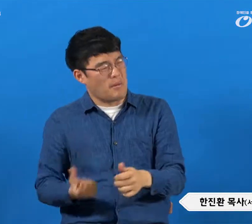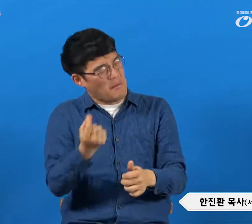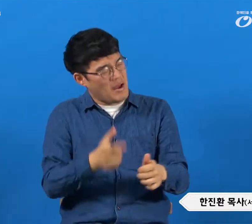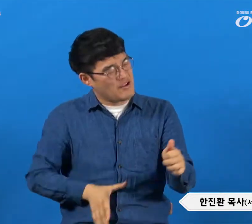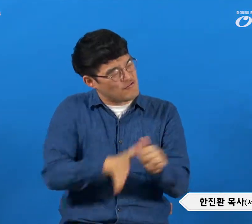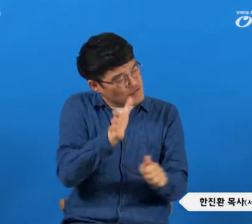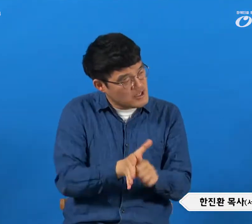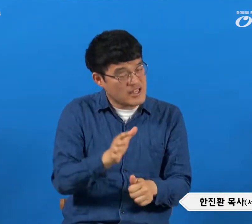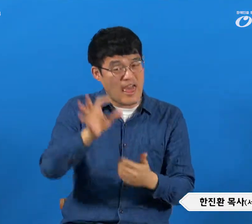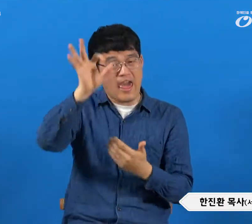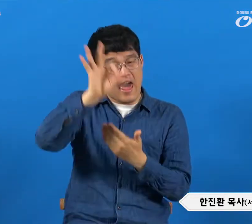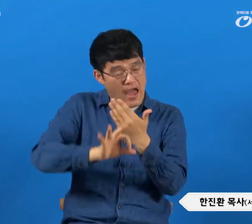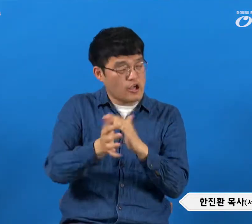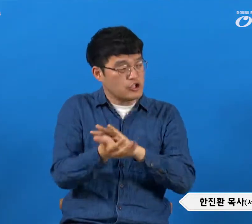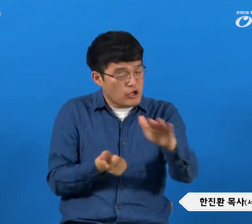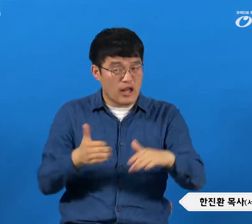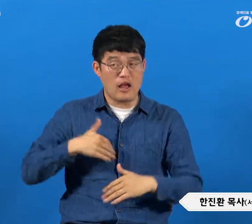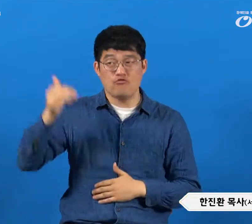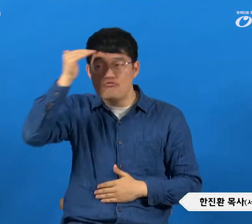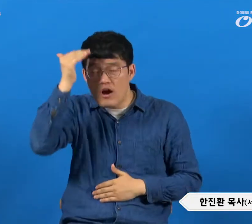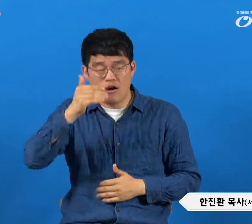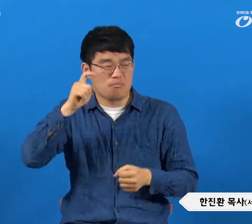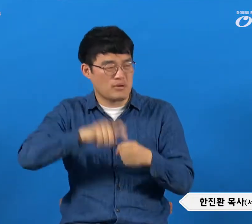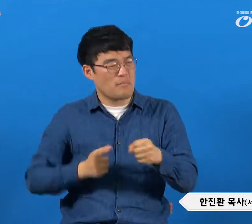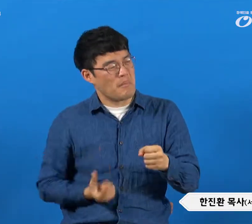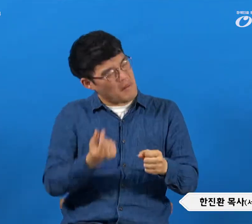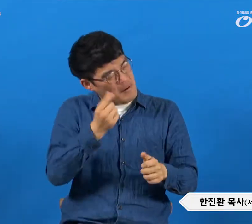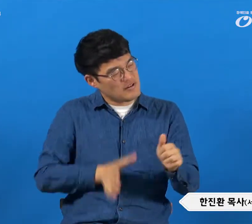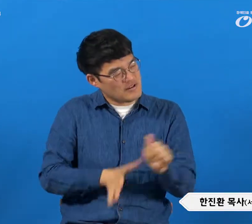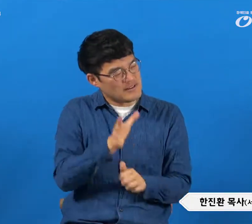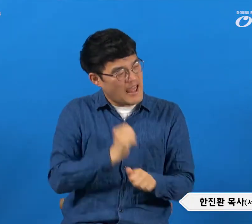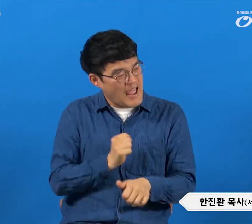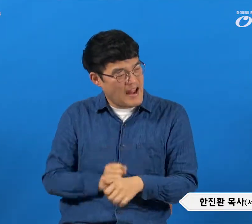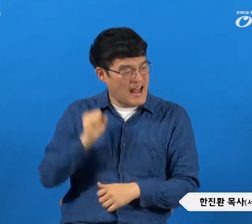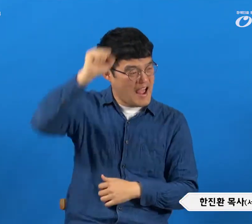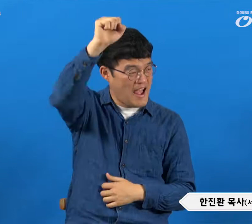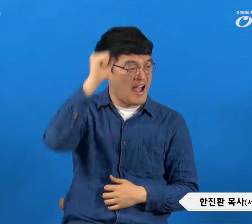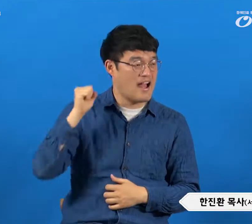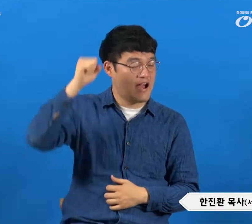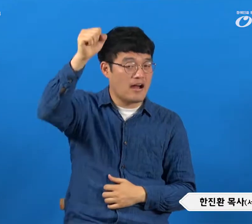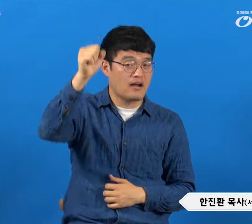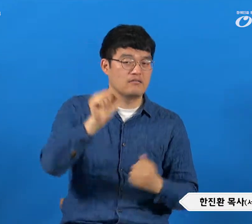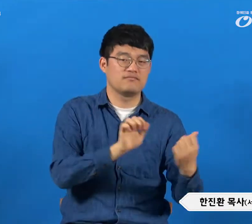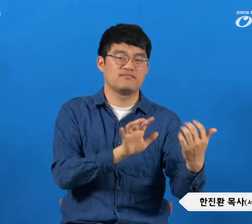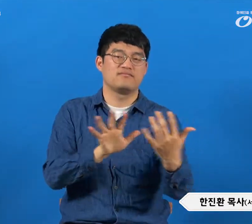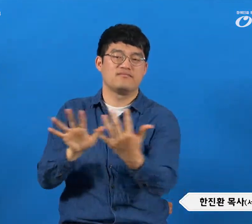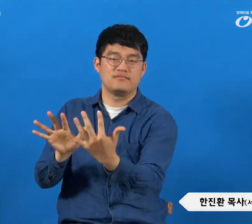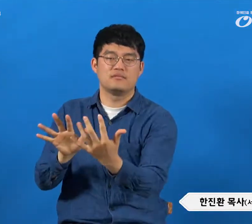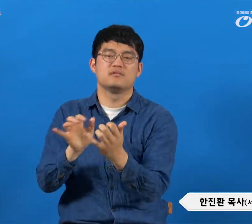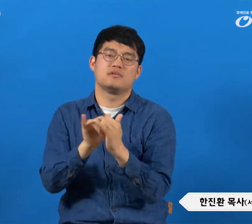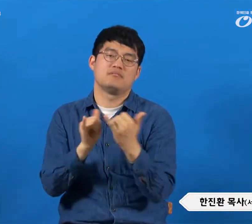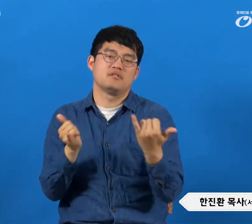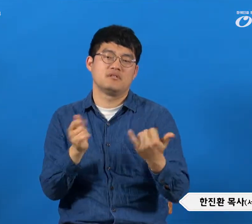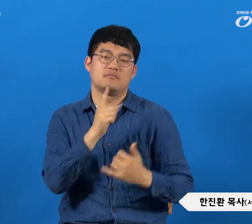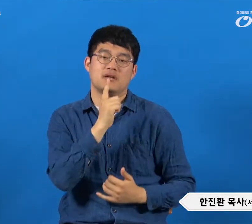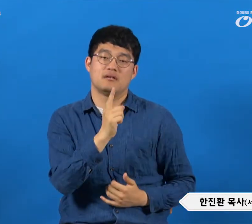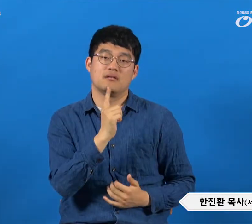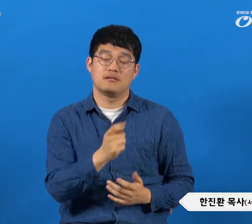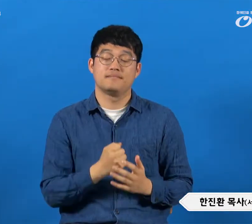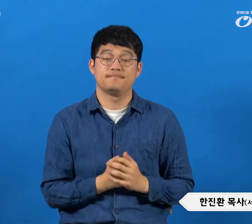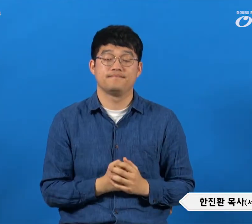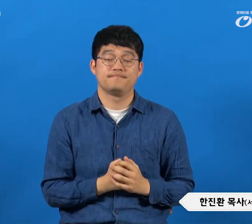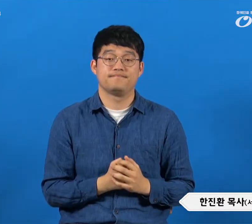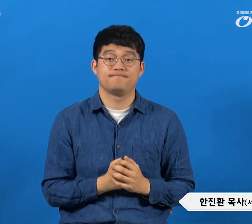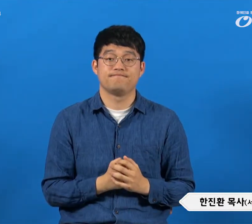빨리 죽여라, 해 떨어지기 전에 우리가 구경 좀 해야 되겠다, 빨리 죽여라, 그렇게 소리치고